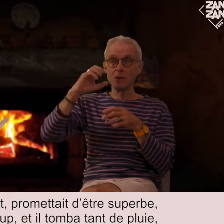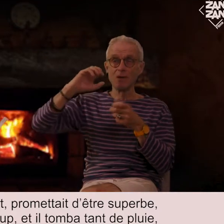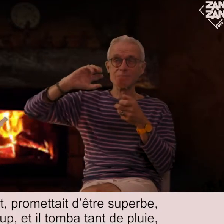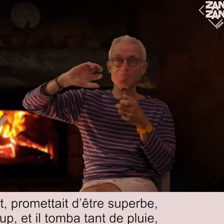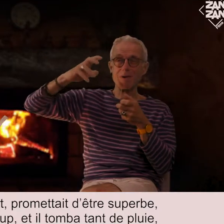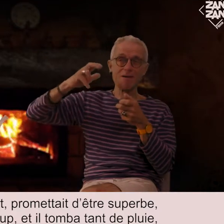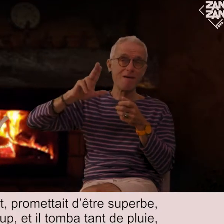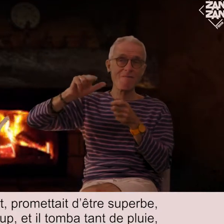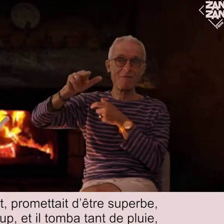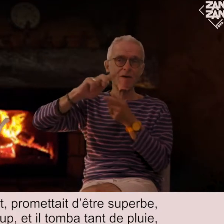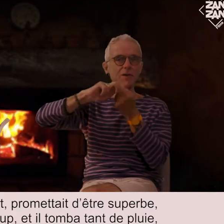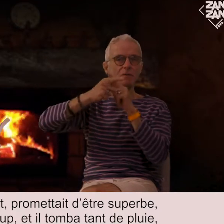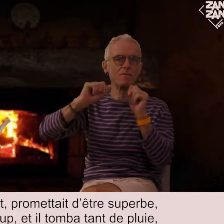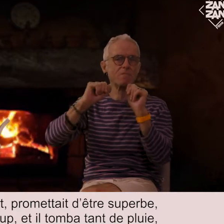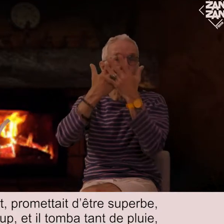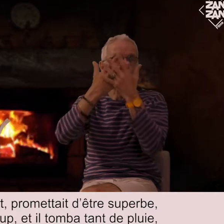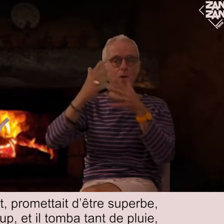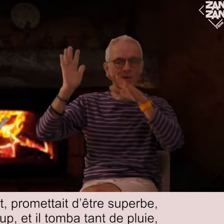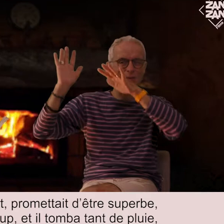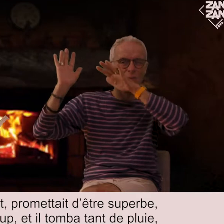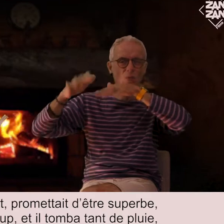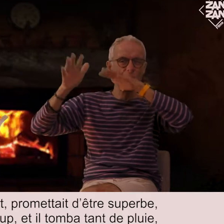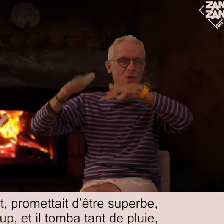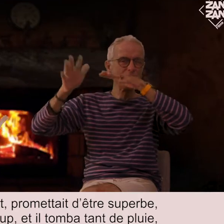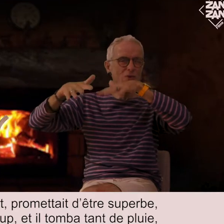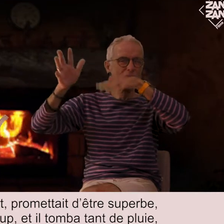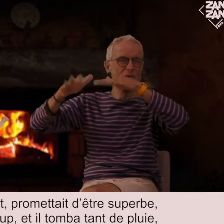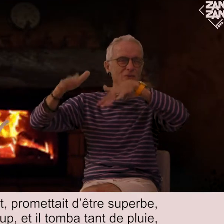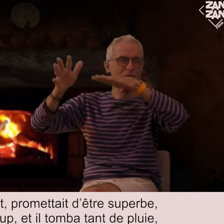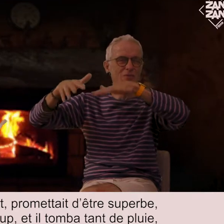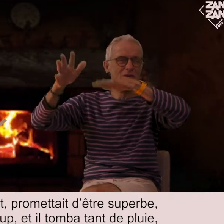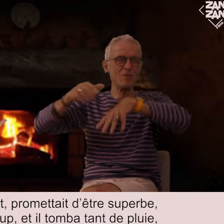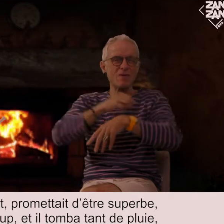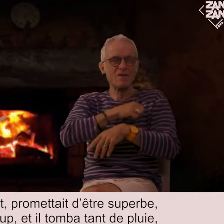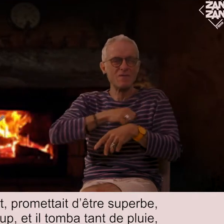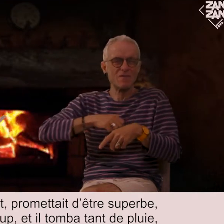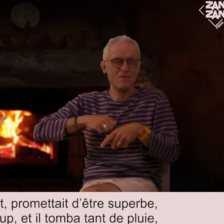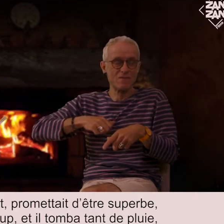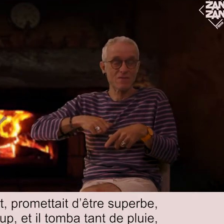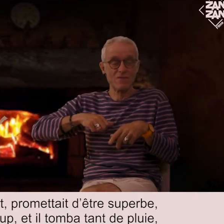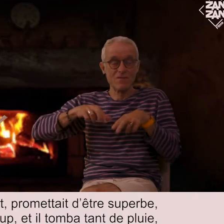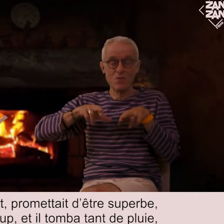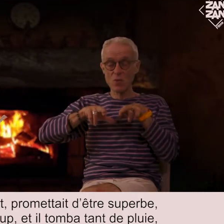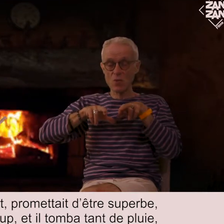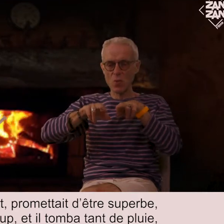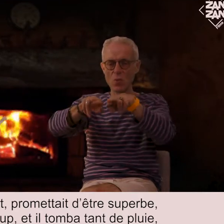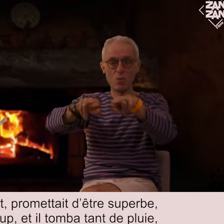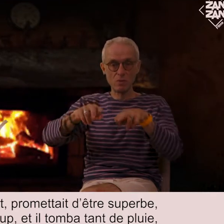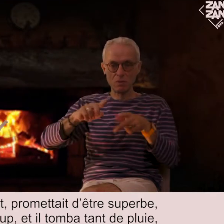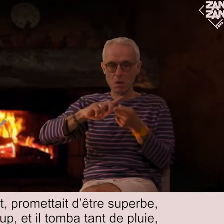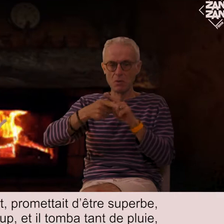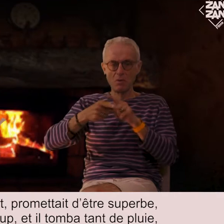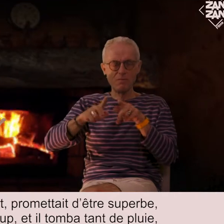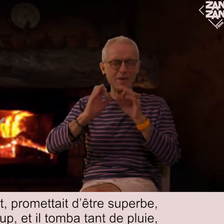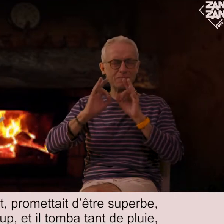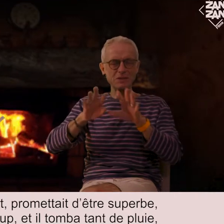superbe, s'avisa de changer tout à coup. Et il tomba tant de pluie que les chemins creux où nous marchions étaient comme